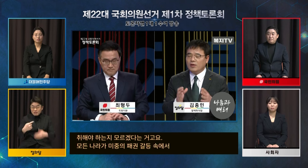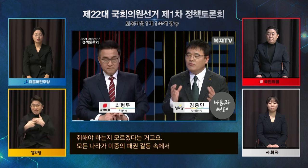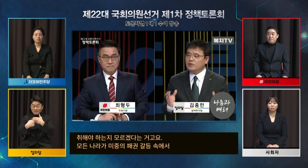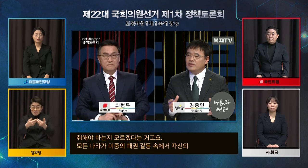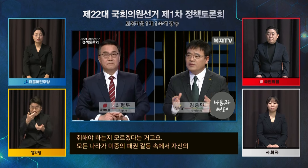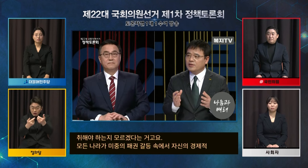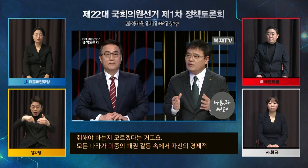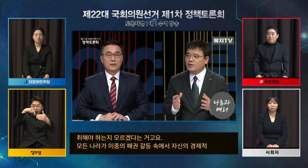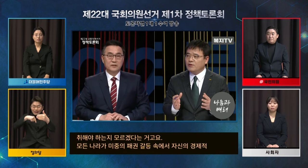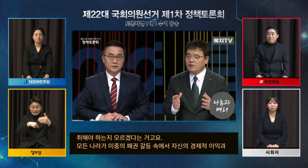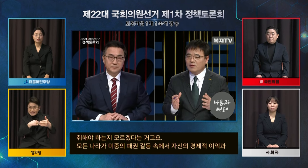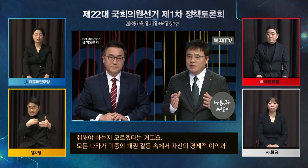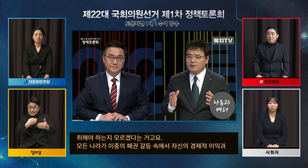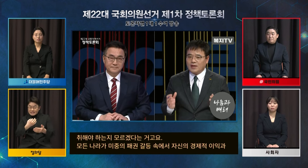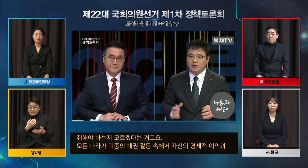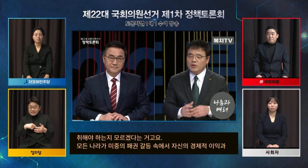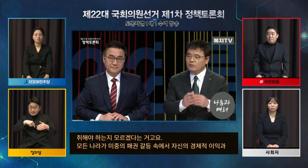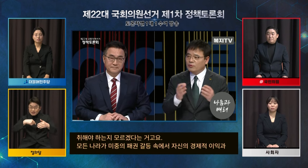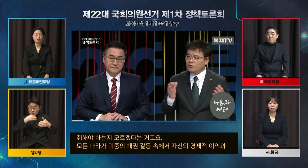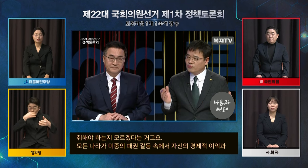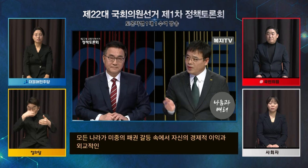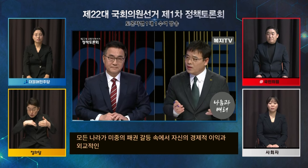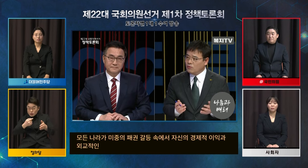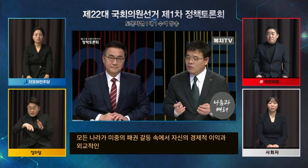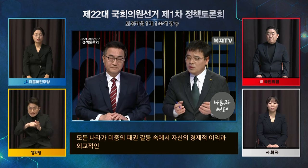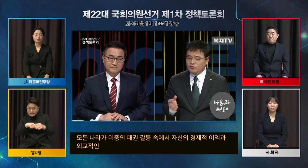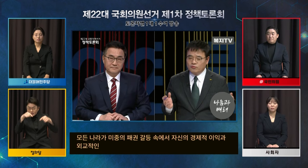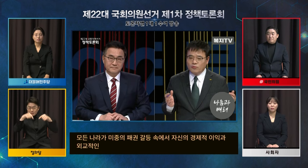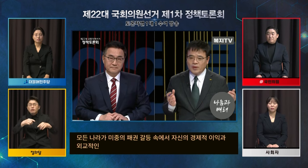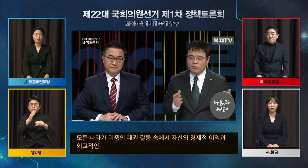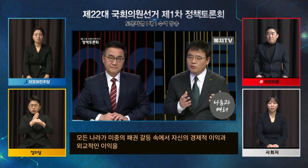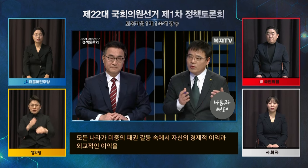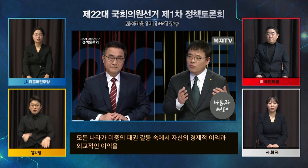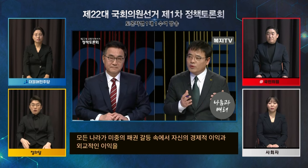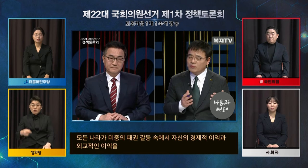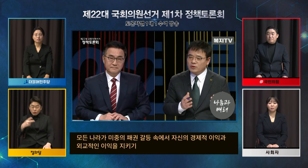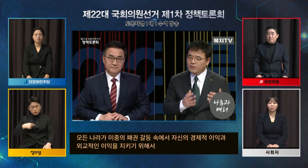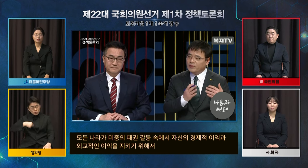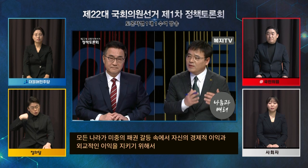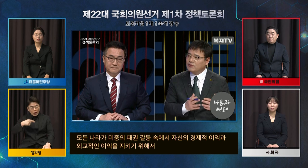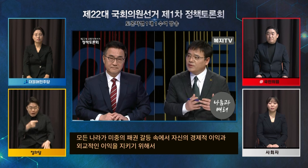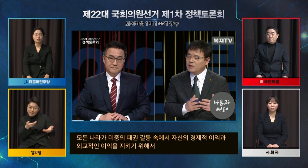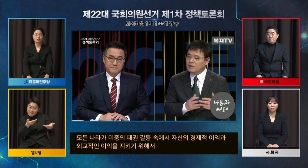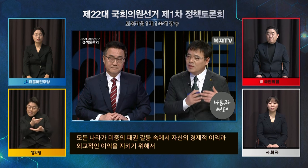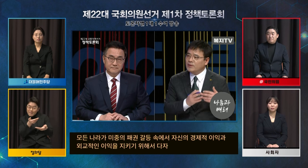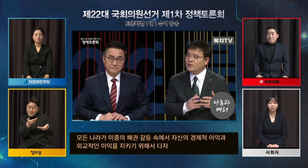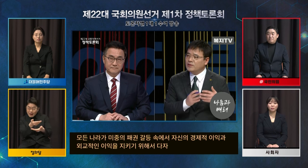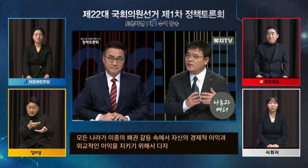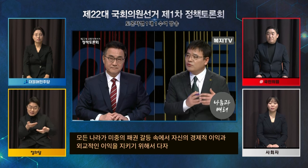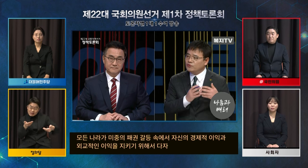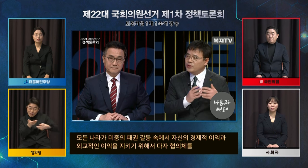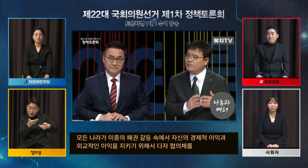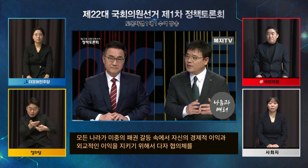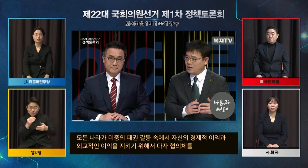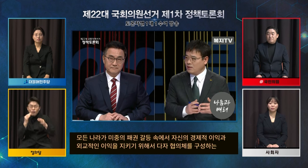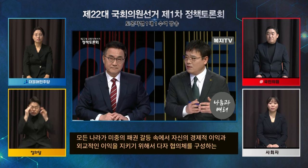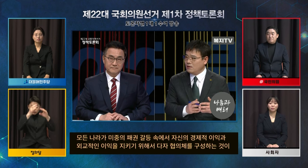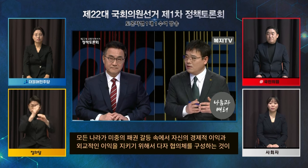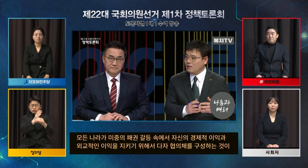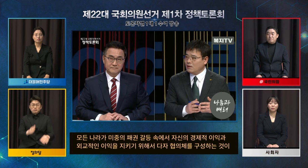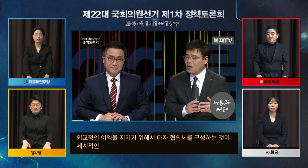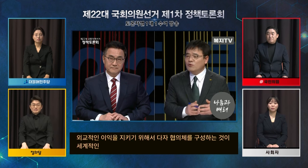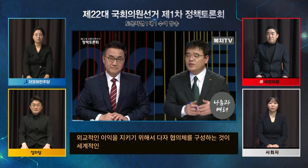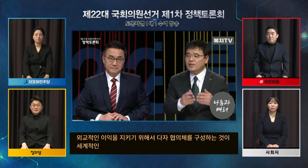여러 가지 외교적 이익을 지키기 위해서 다자 외교촌을 구상하고 중국과의 교류와 고민도 끊임없이 하는 것이 일반적인 세계적인 추세입니다.